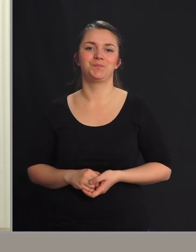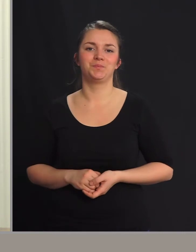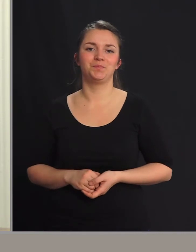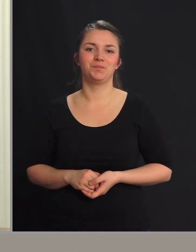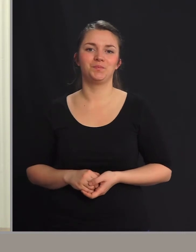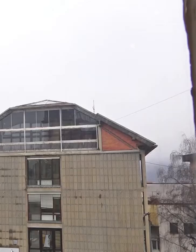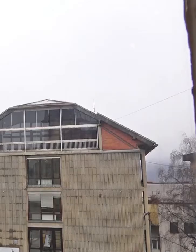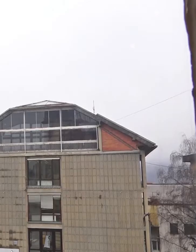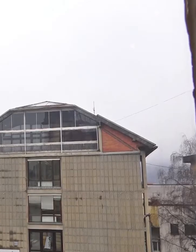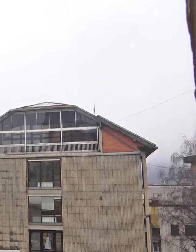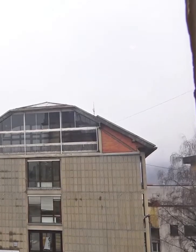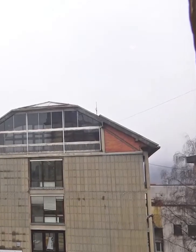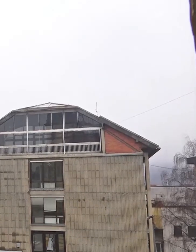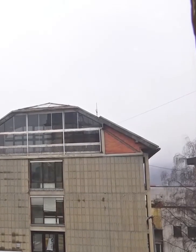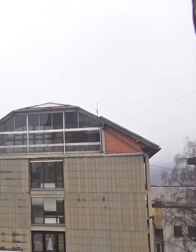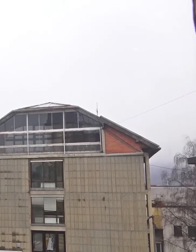zanimivega.